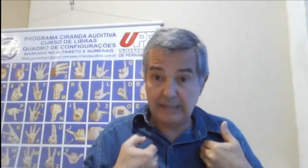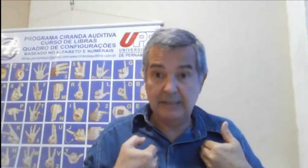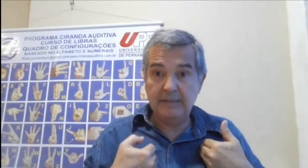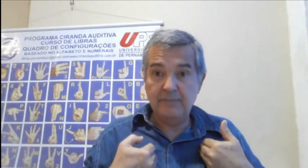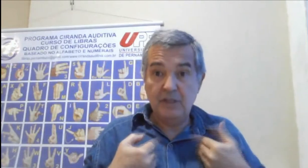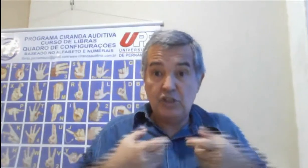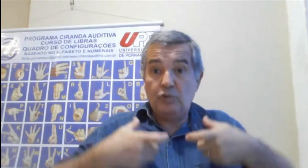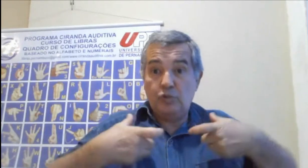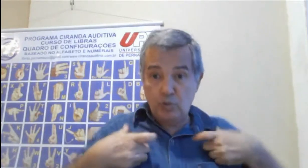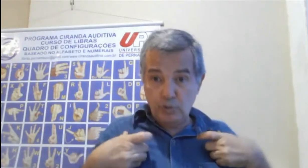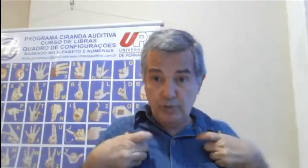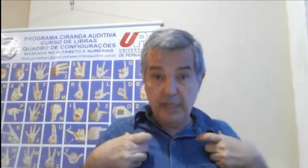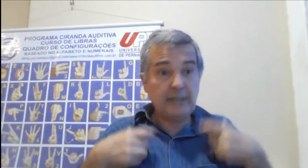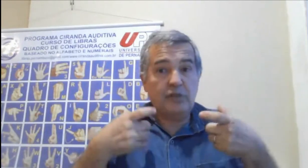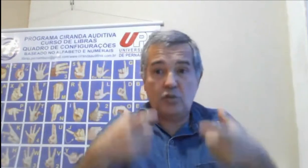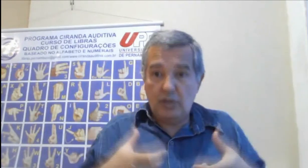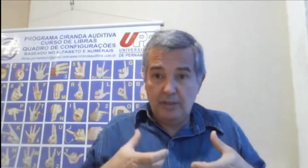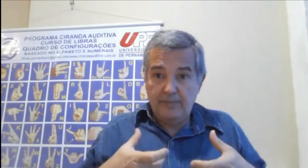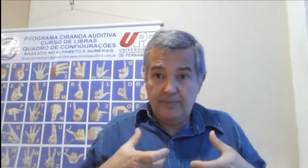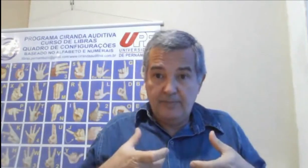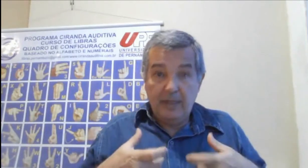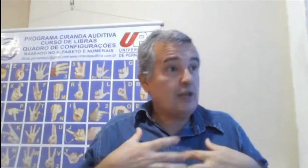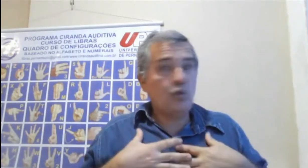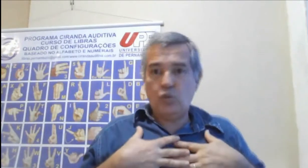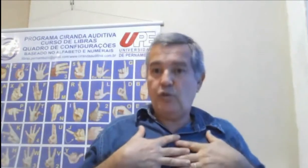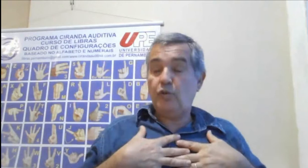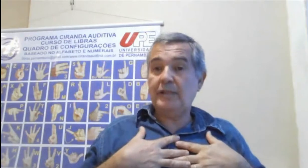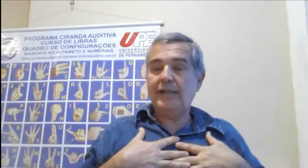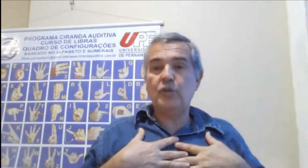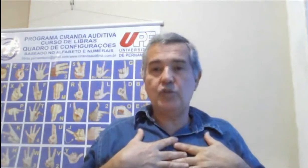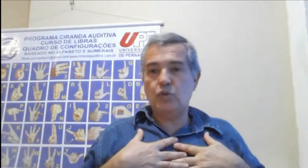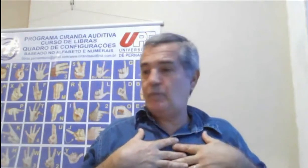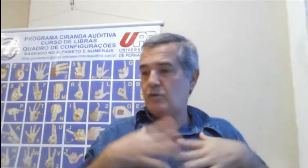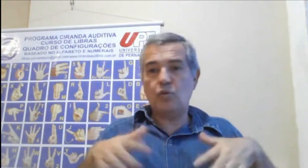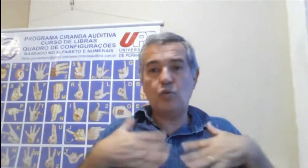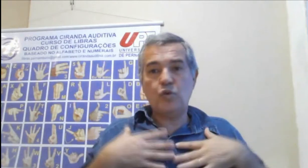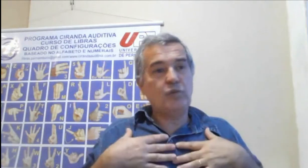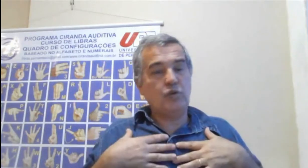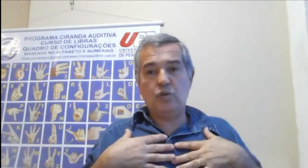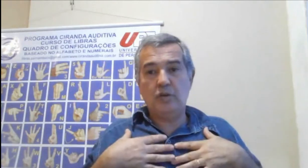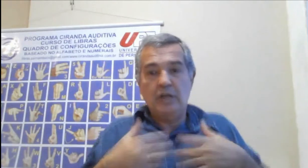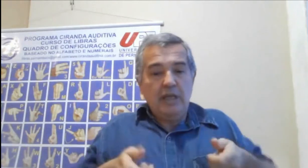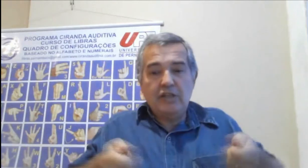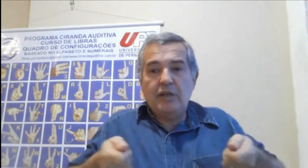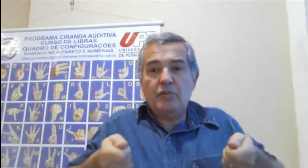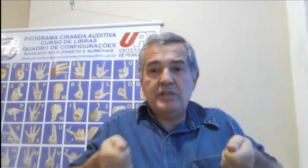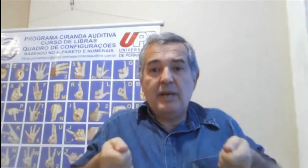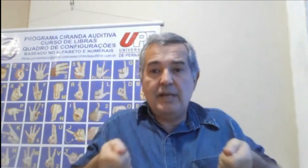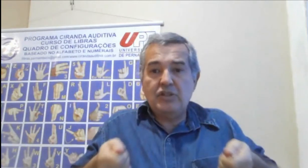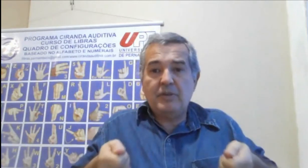realidade. Chega um surdo, entra numa escola, ele é instrutor, foi contratado como instrutor, passou no concurso como instrutor, ele chega com as imagens para